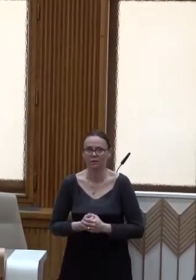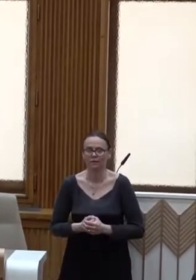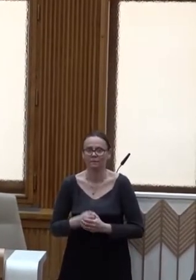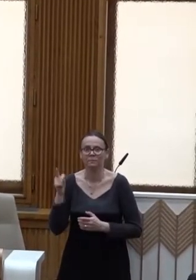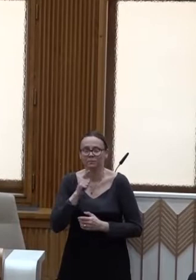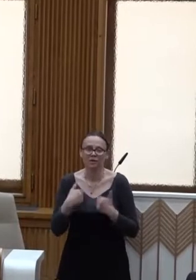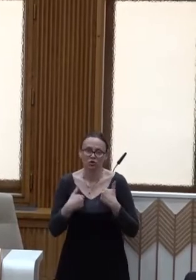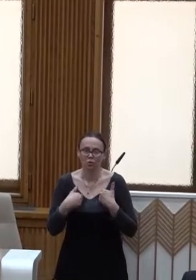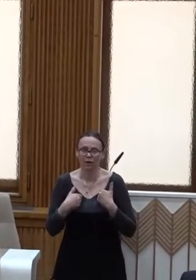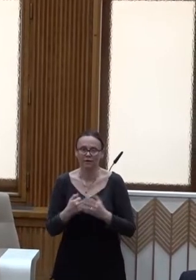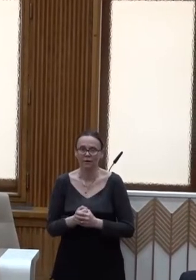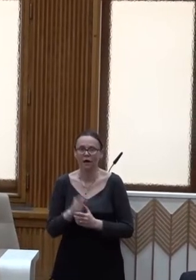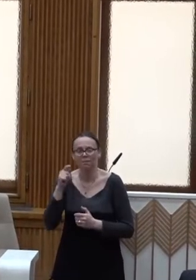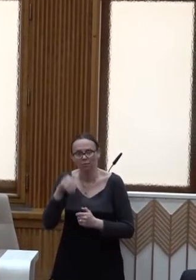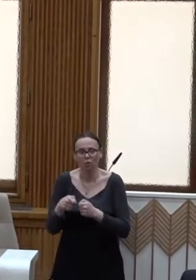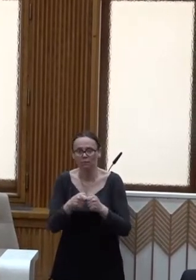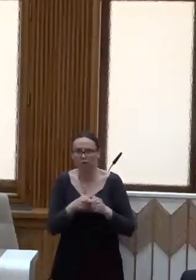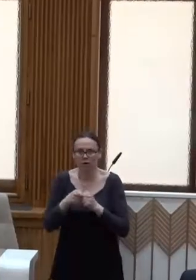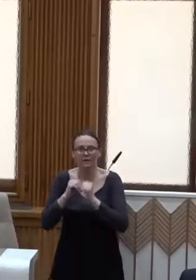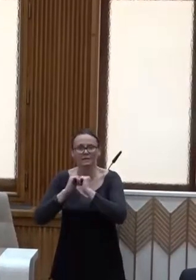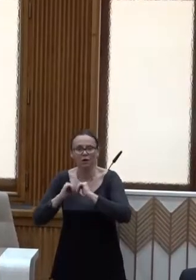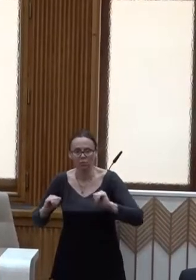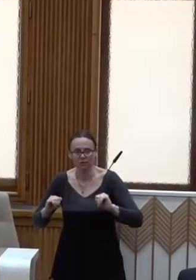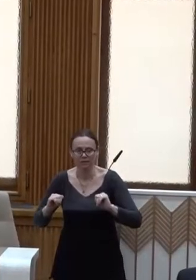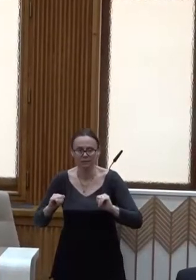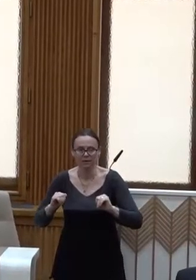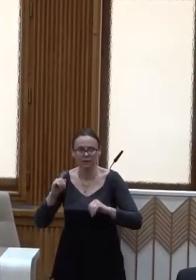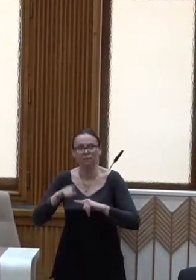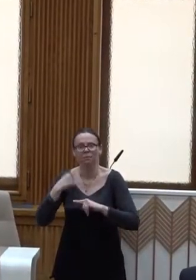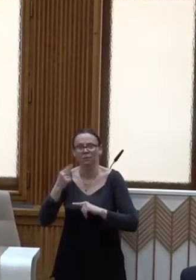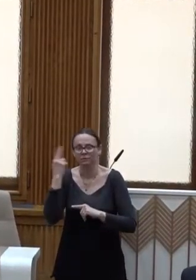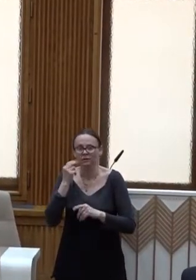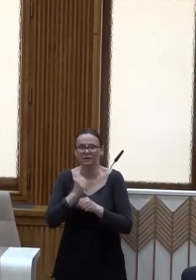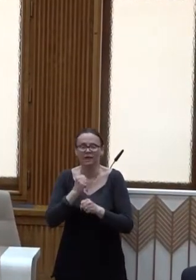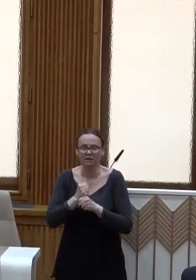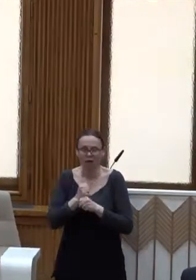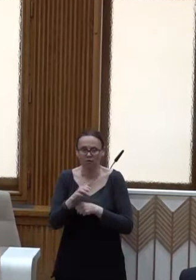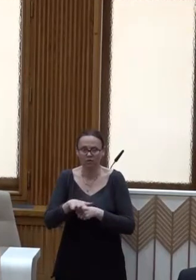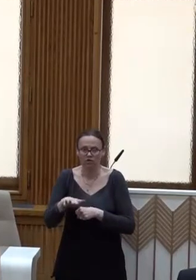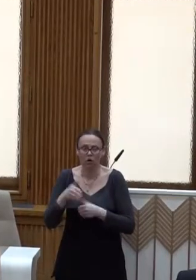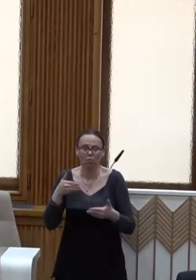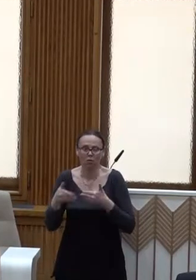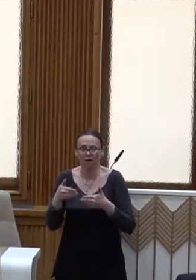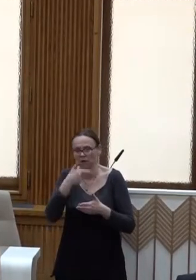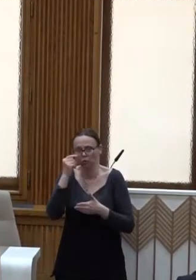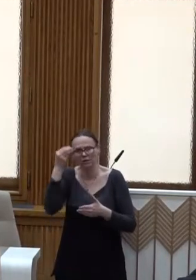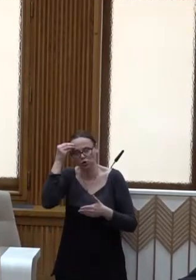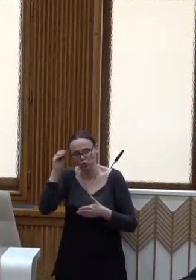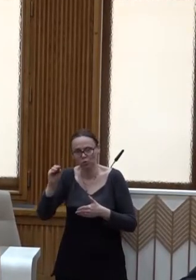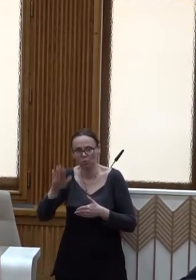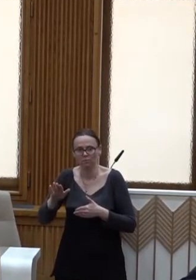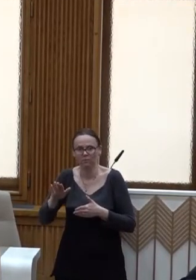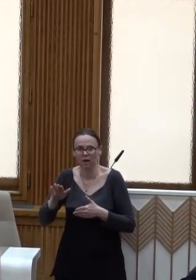in življenja, ampak mora biti organizirano posebej in potem seveda delovišča za obravnavo ljudi s sumom na okužbo